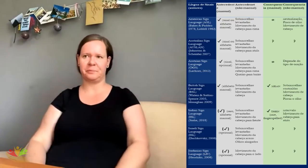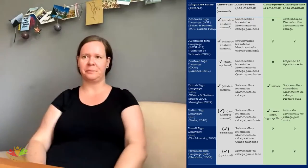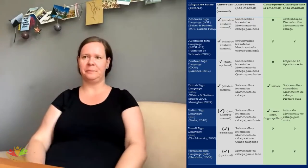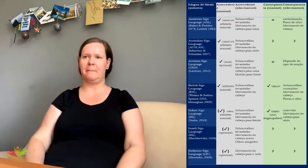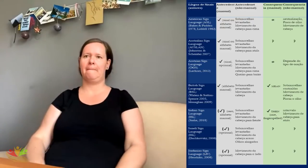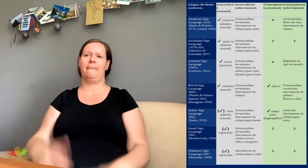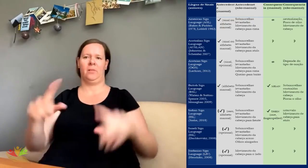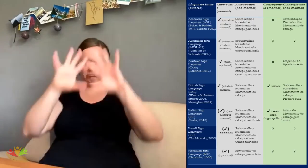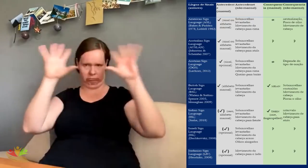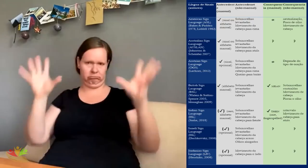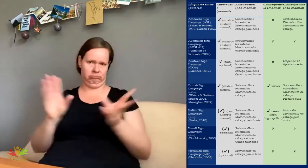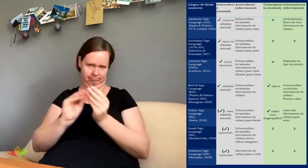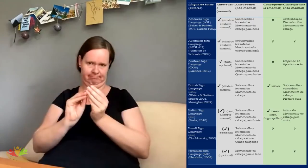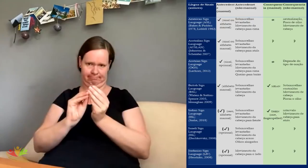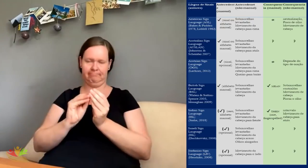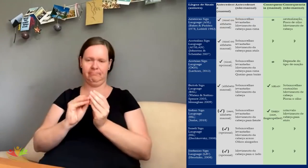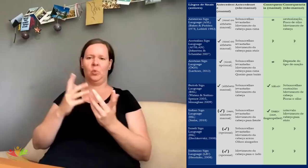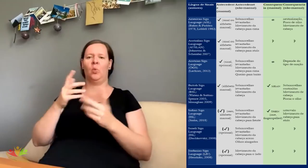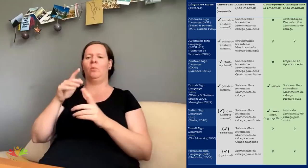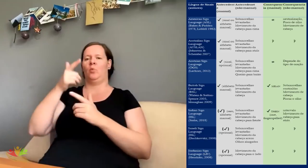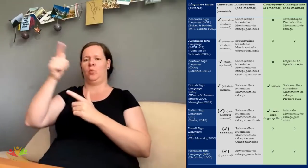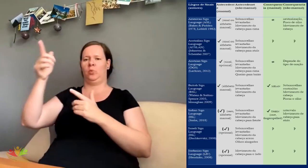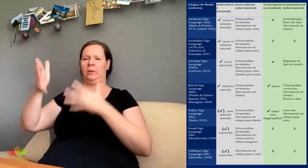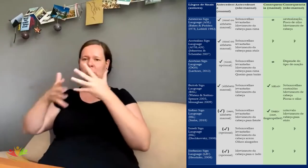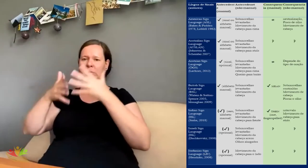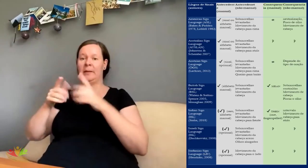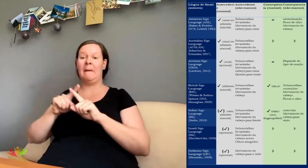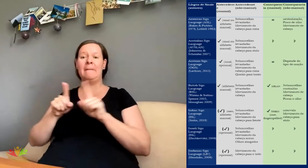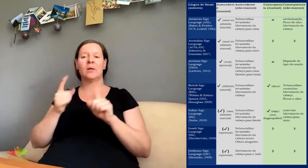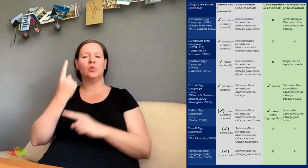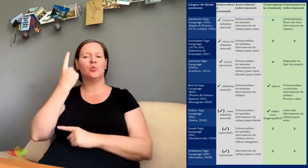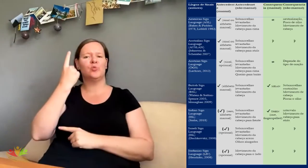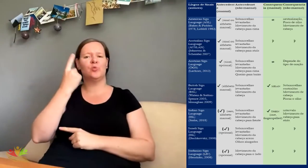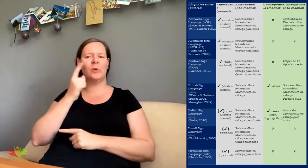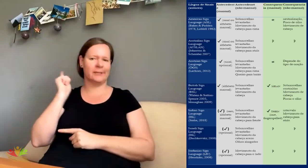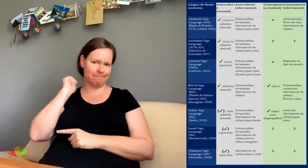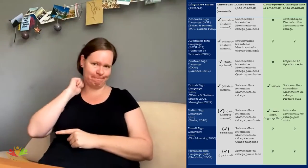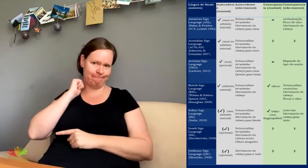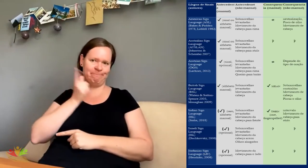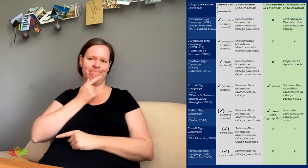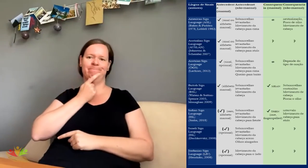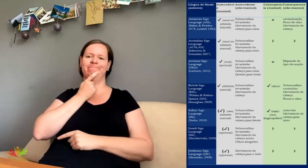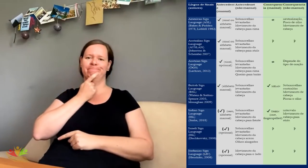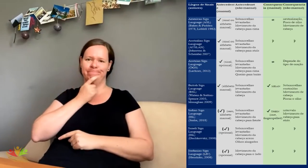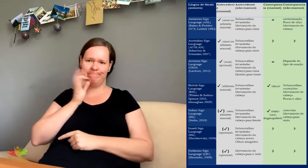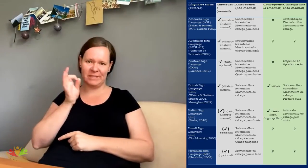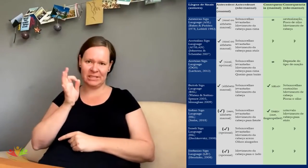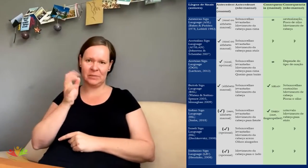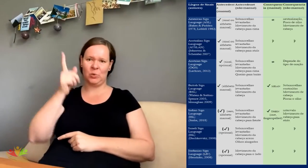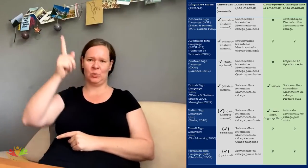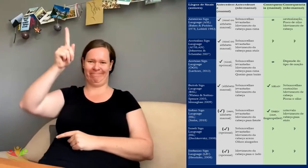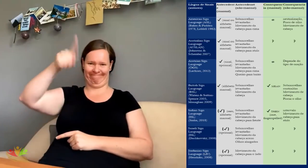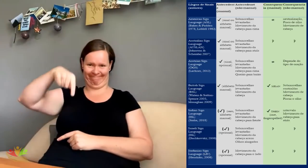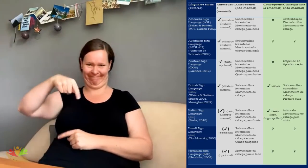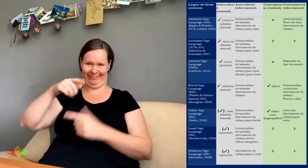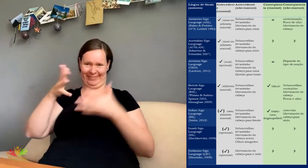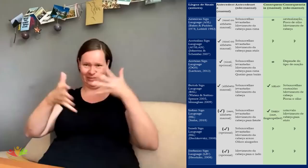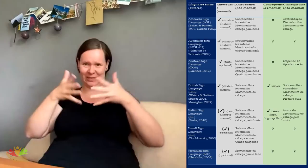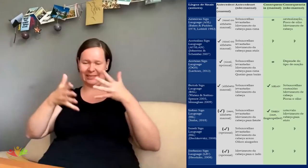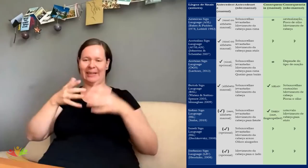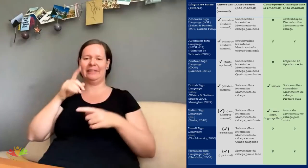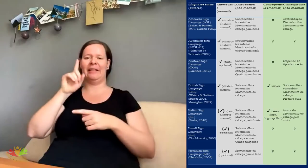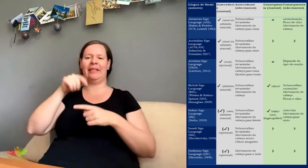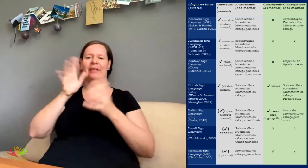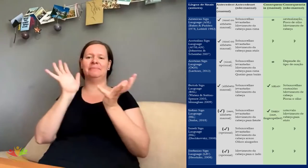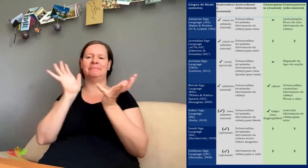e consequente, como, por exemplo, se, então. Em suma, é isso que a gente encontra nas línguas